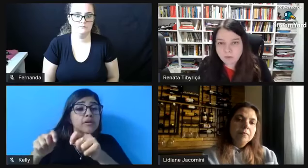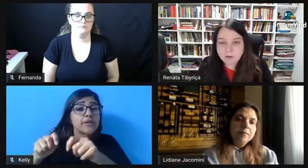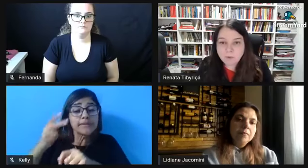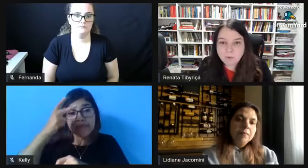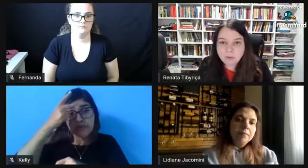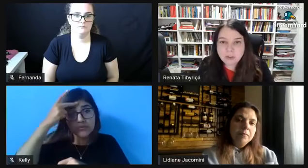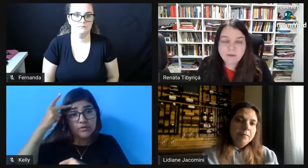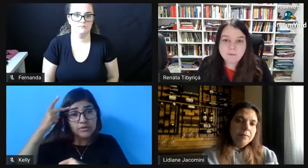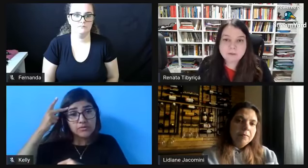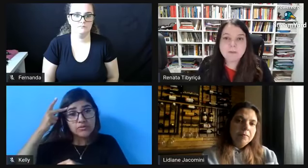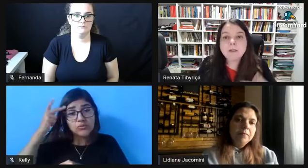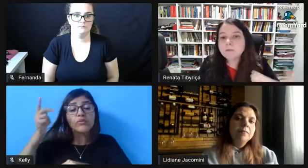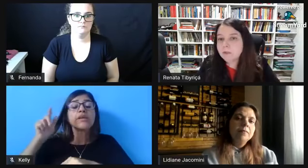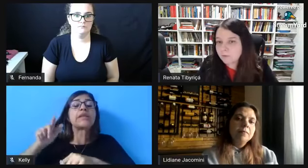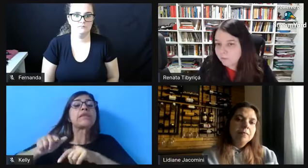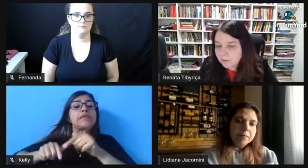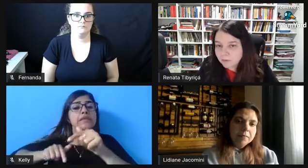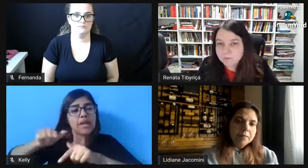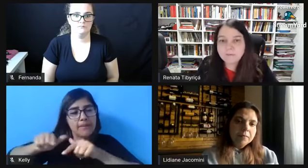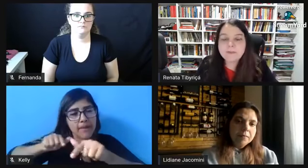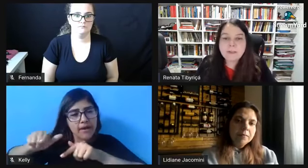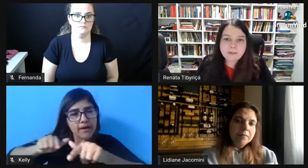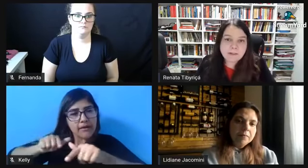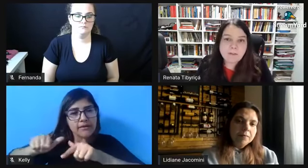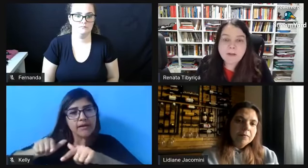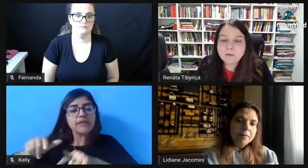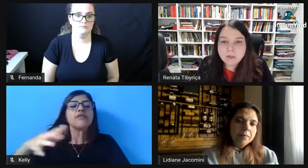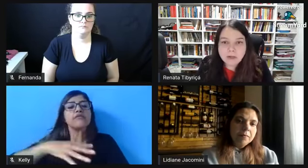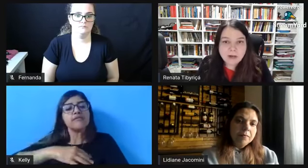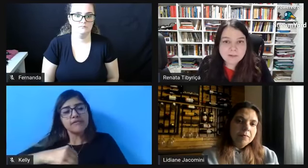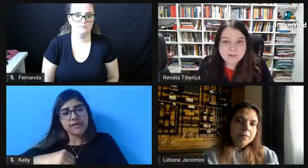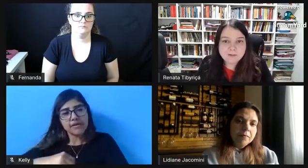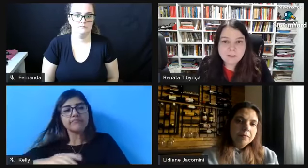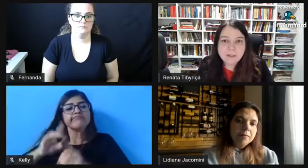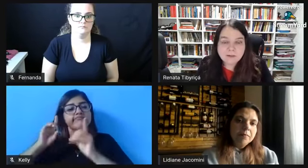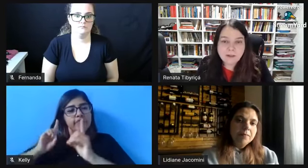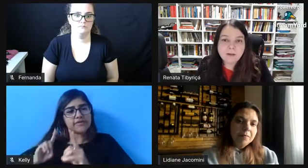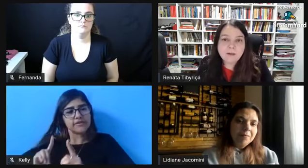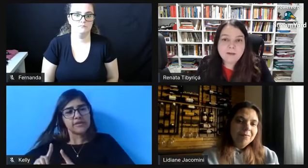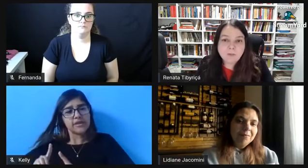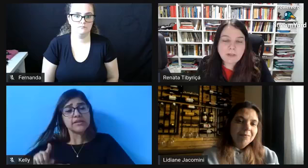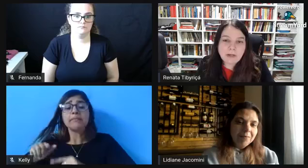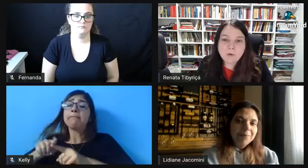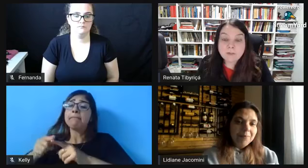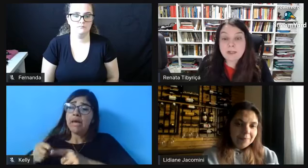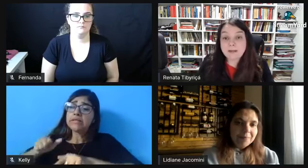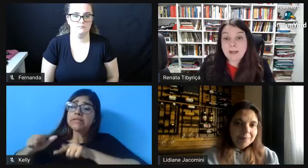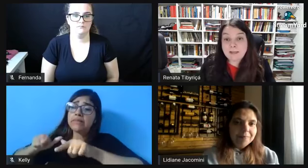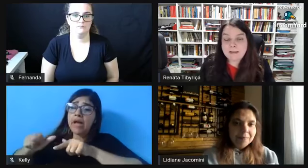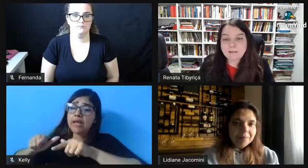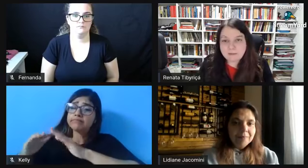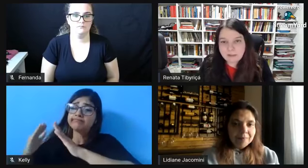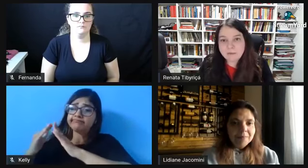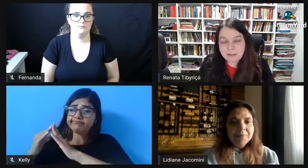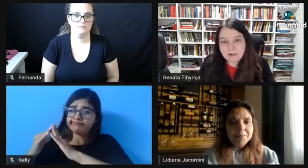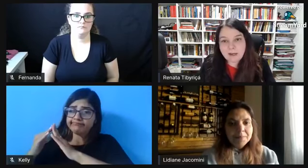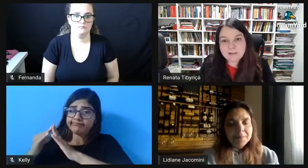possam continuar produtivas, mesmo tendo um filho com deficiência e trabalhando de casa, né? Porque ela consegue